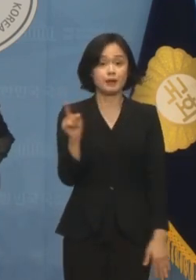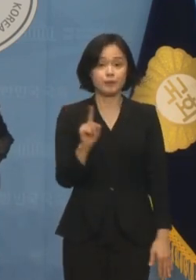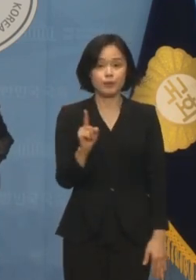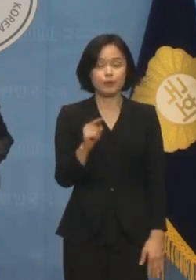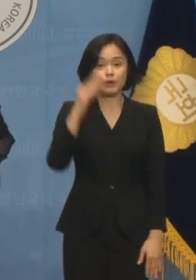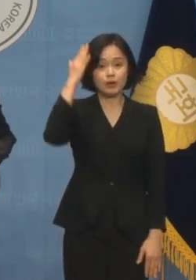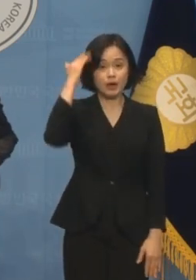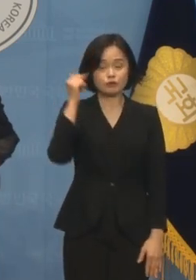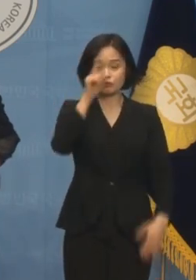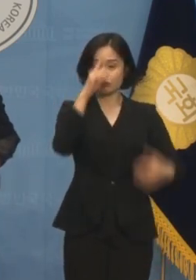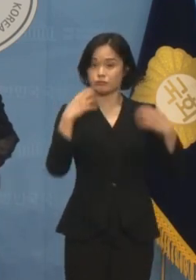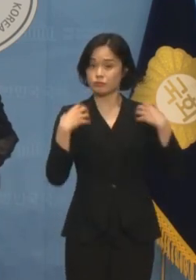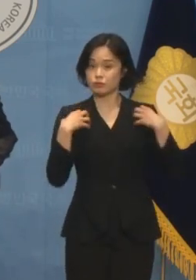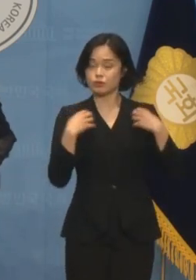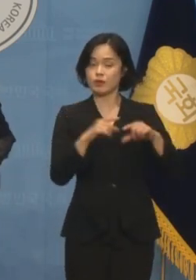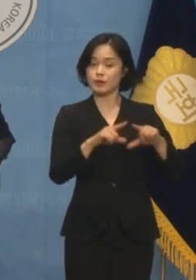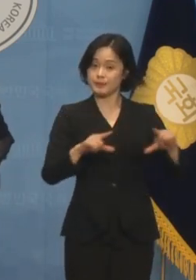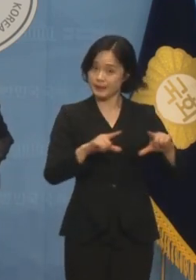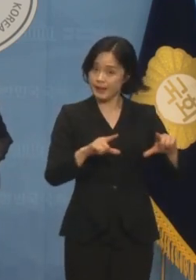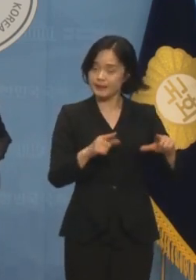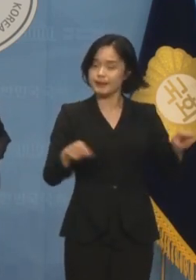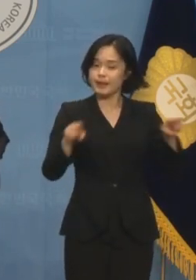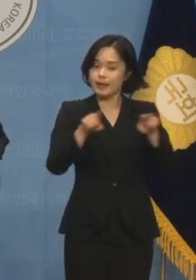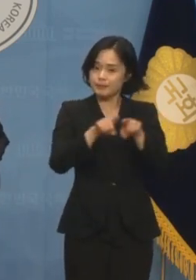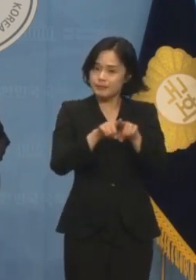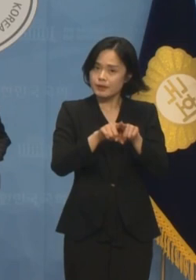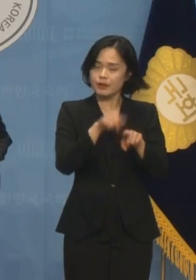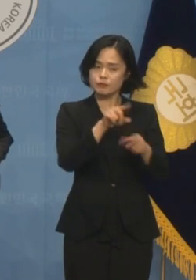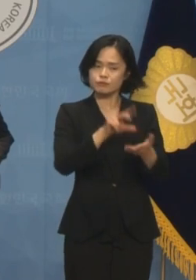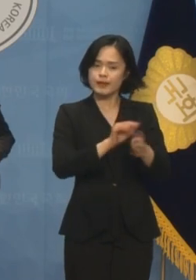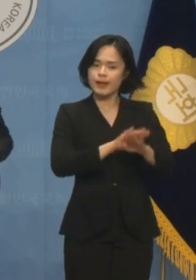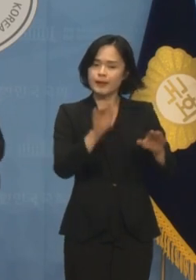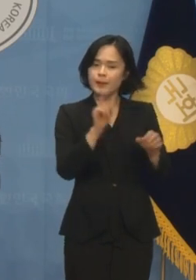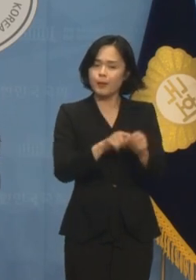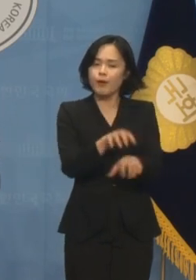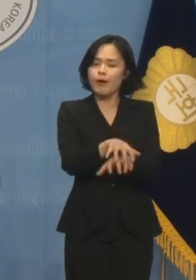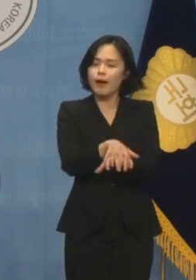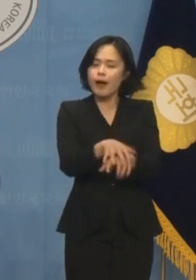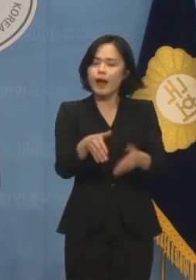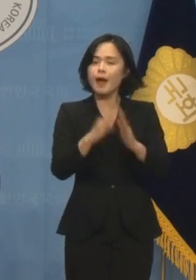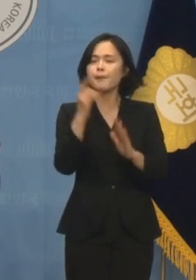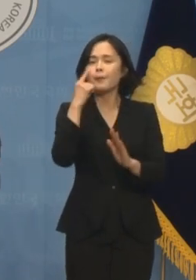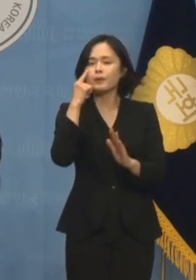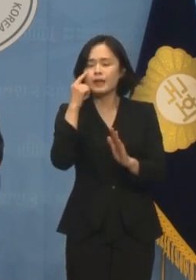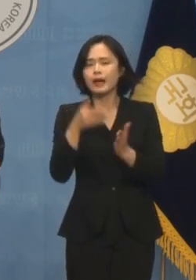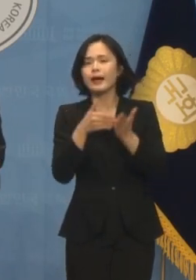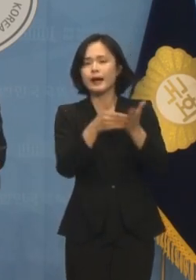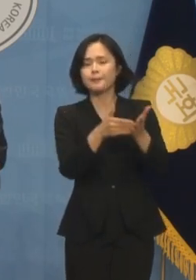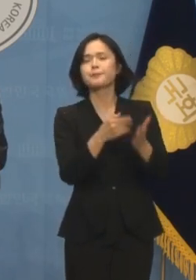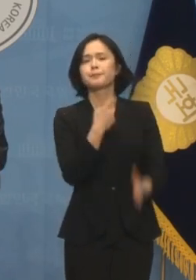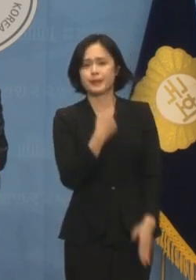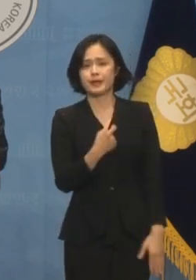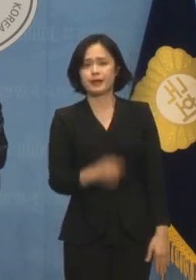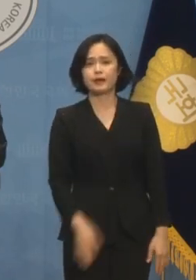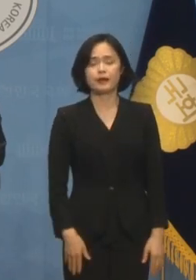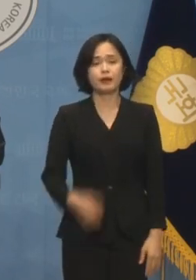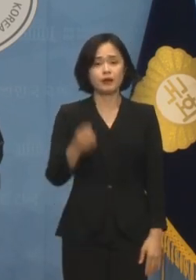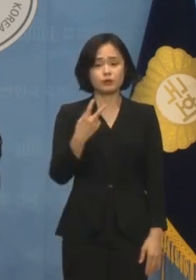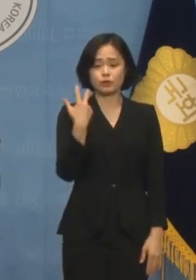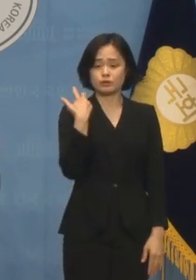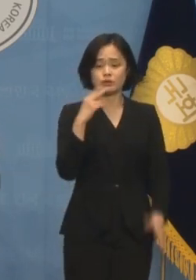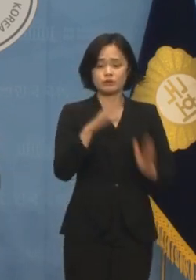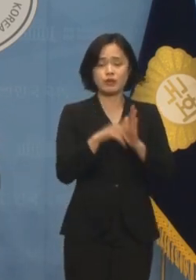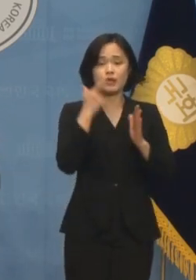참여하는 범정부 TF를 구성하자 제의한 바가 있습니다. 또 지난주 금요일 날 마츠카 루이, 사토 케이 등